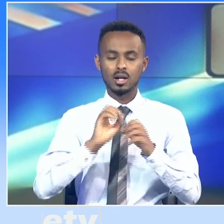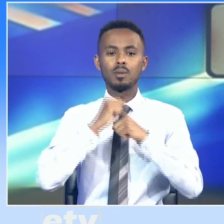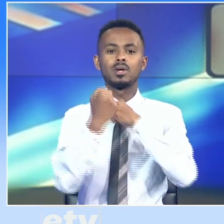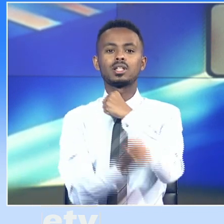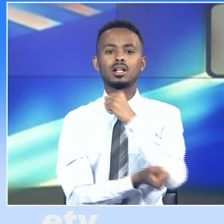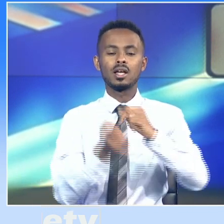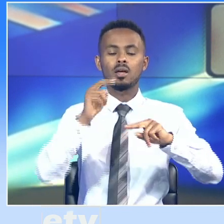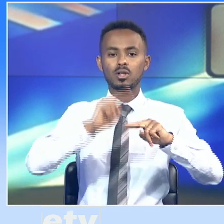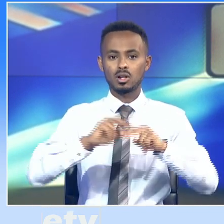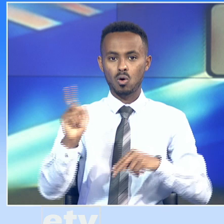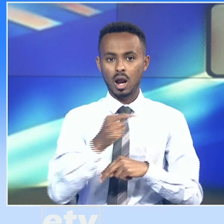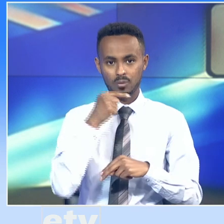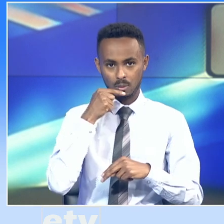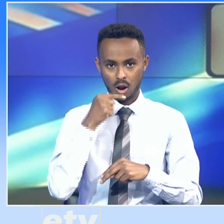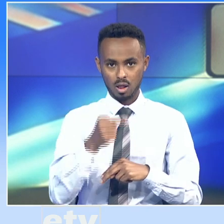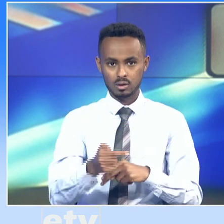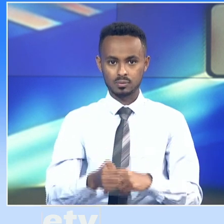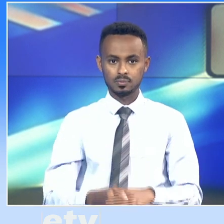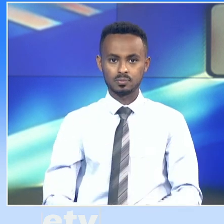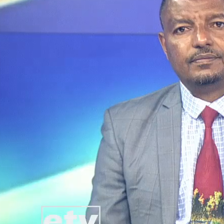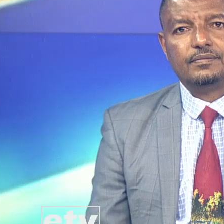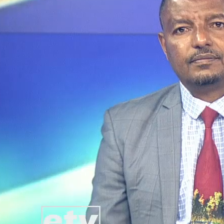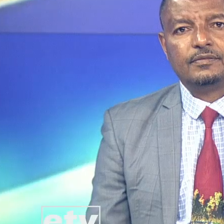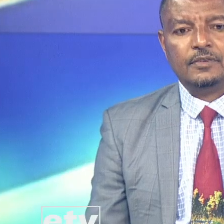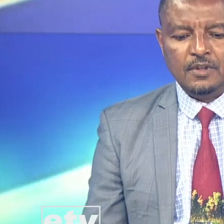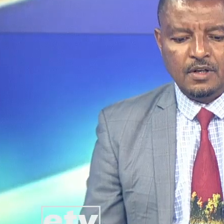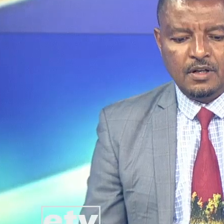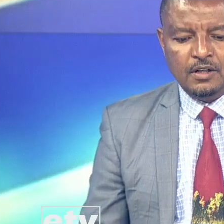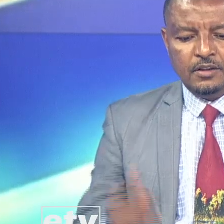መሰረት የሚጥል ይሆናልም ተብሏል።